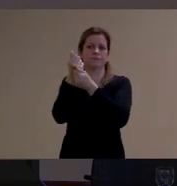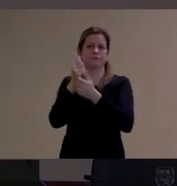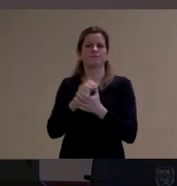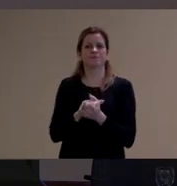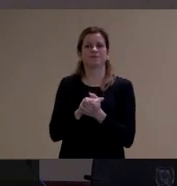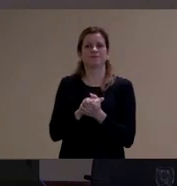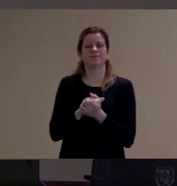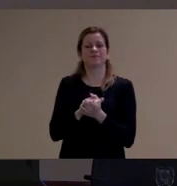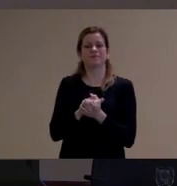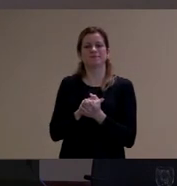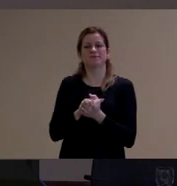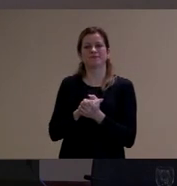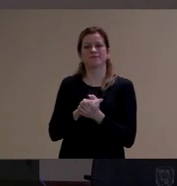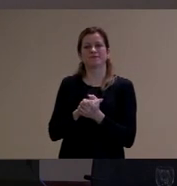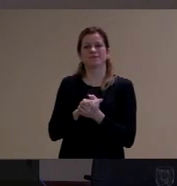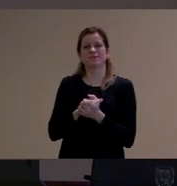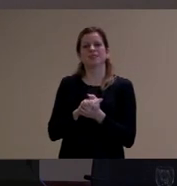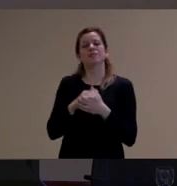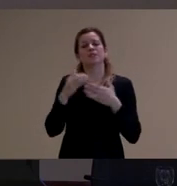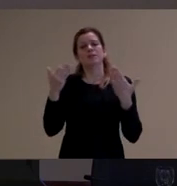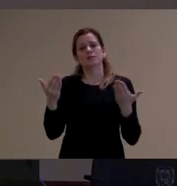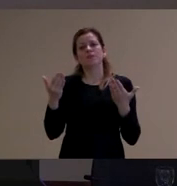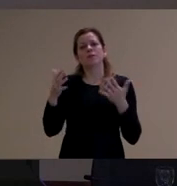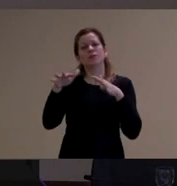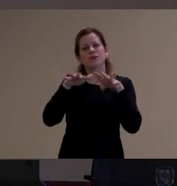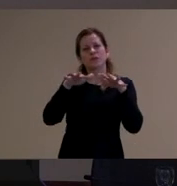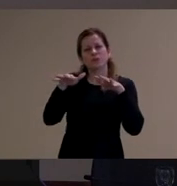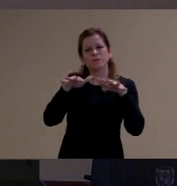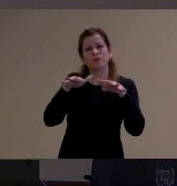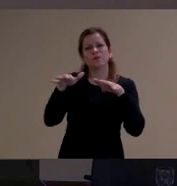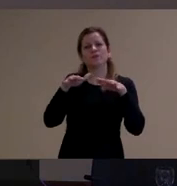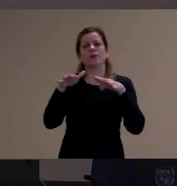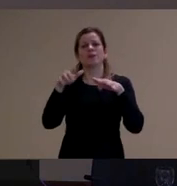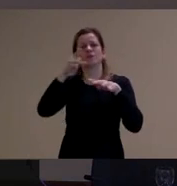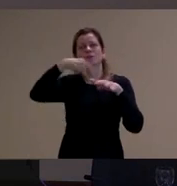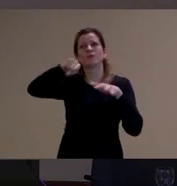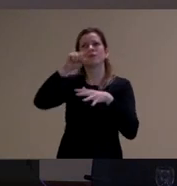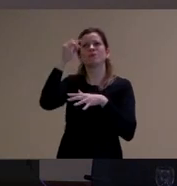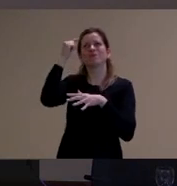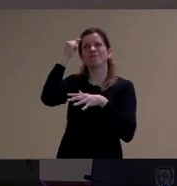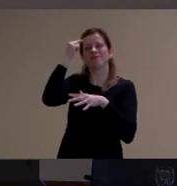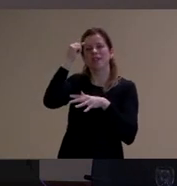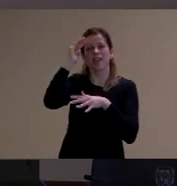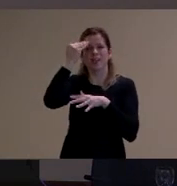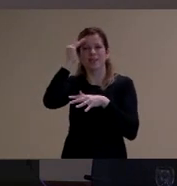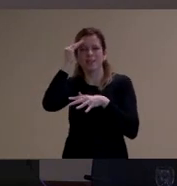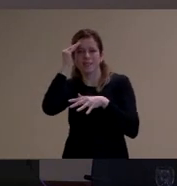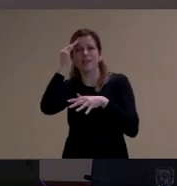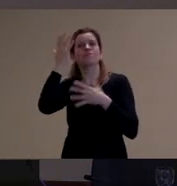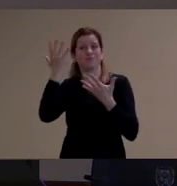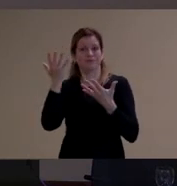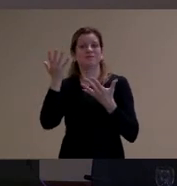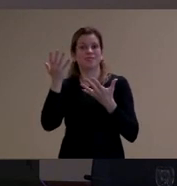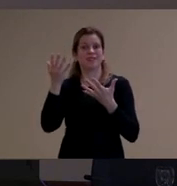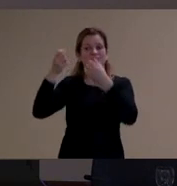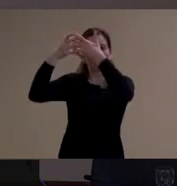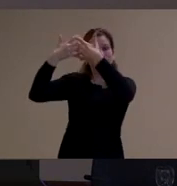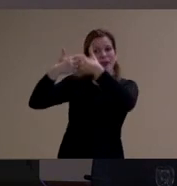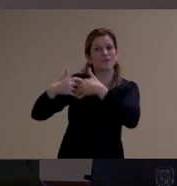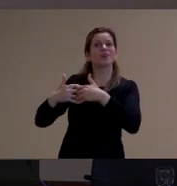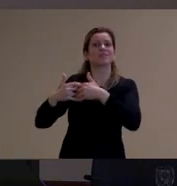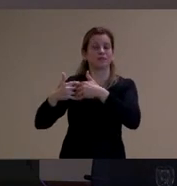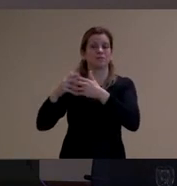Este foi nesse movimento uma primeira aproximação a segunda aproximação e